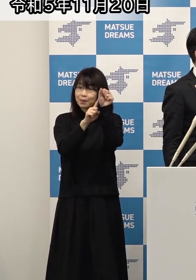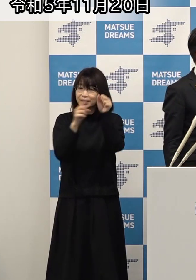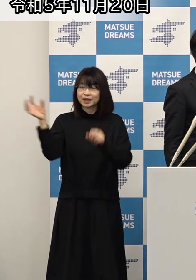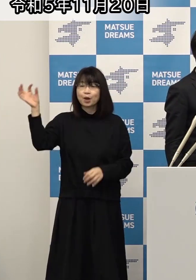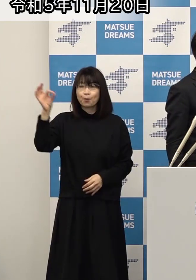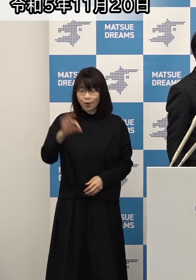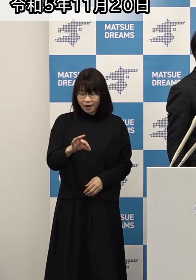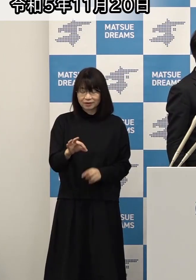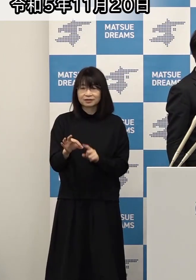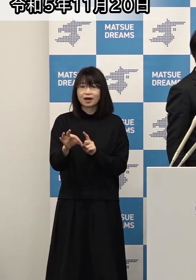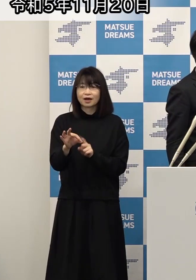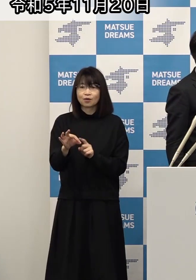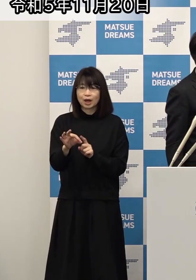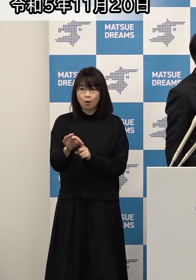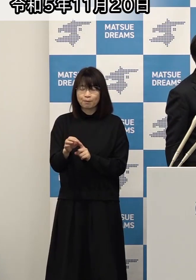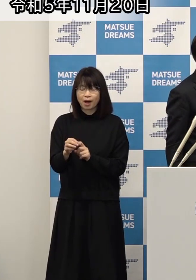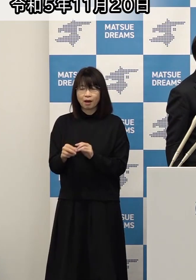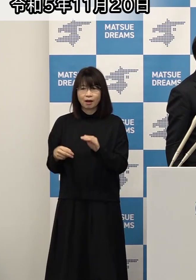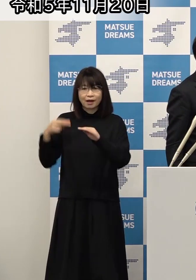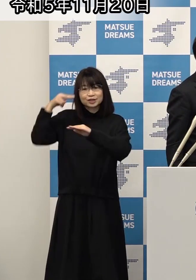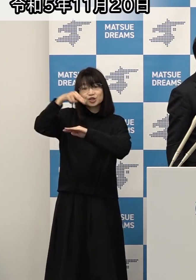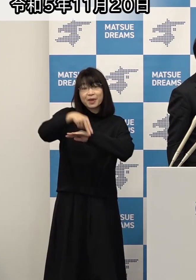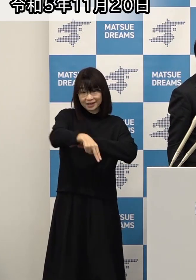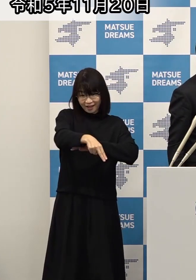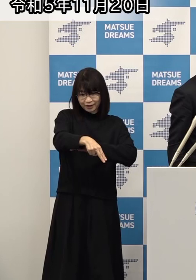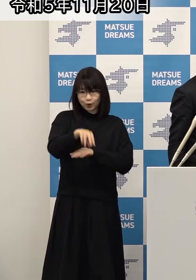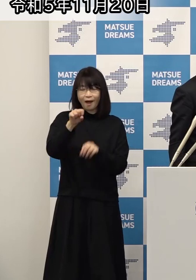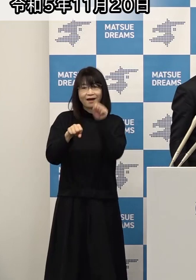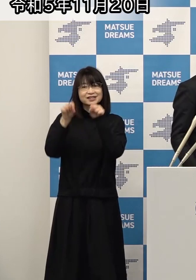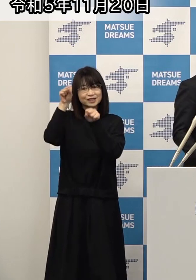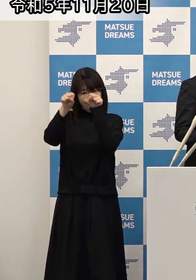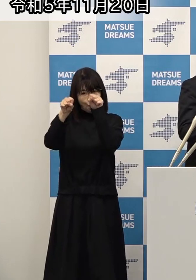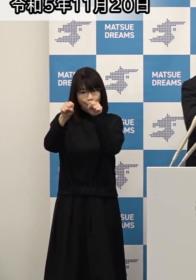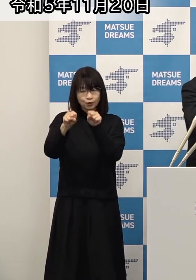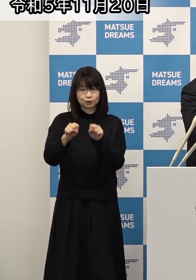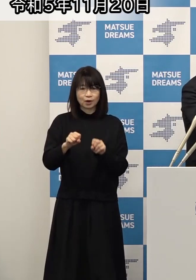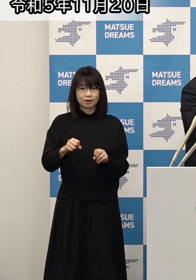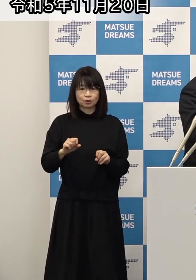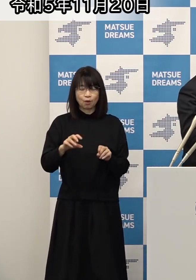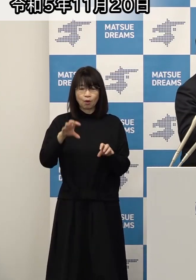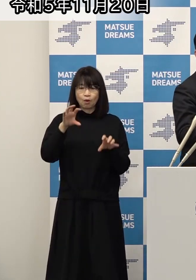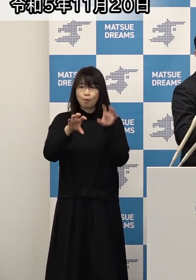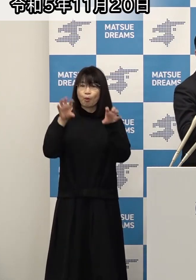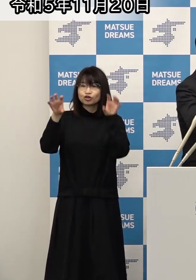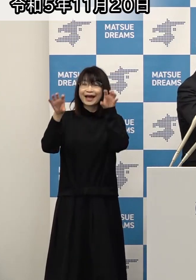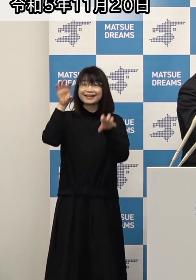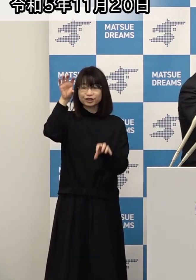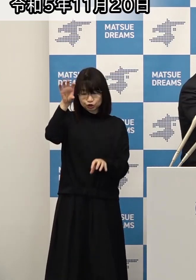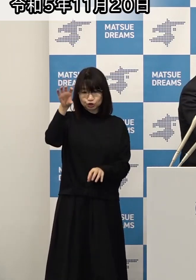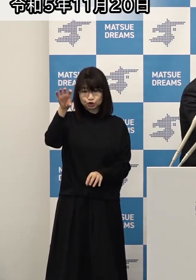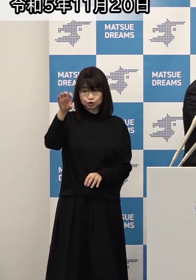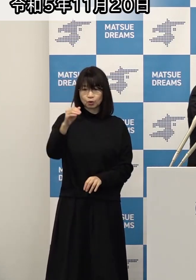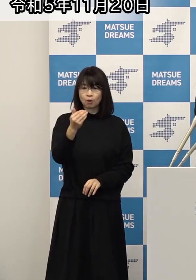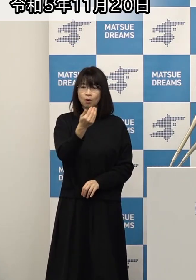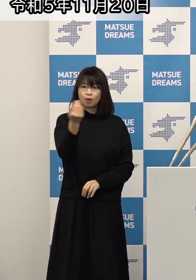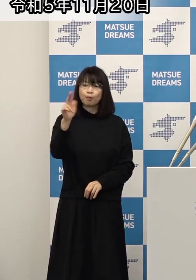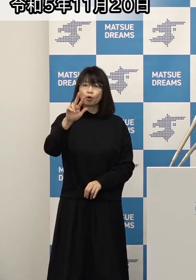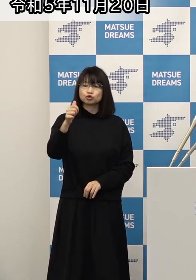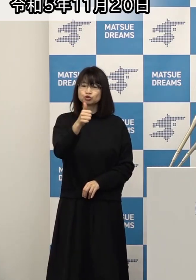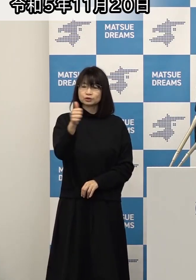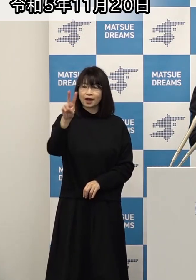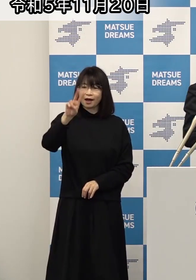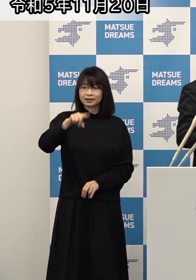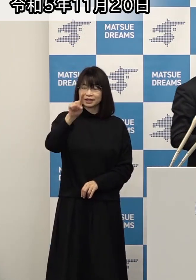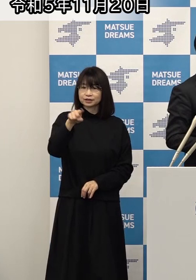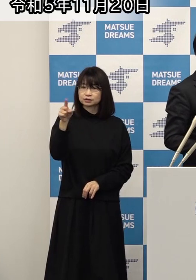この寄付金を滑り台はしご、ボルダリング用のボードというのはちょっと斜めになっていてですね、手をかけながらこう上がっていけるようなそ